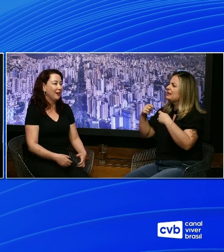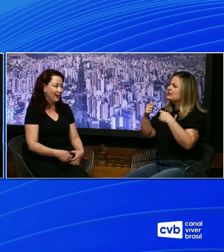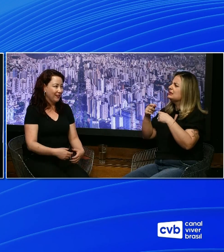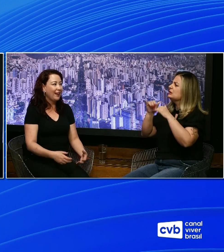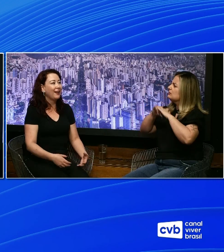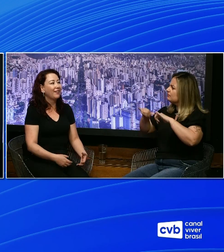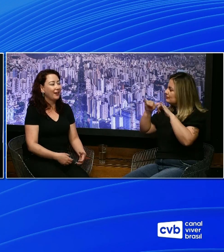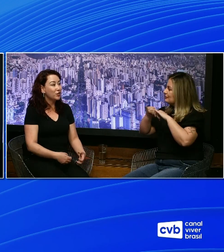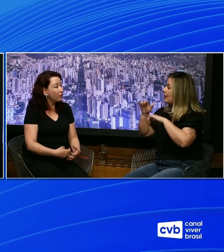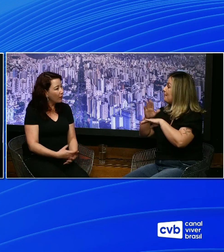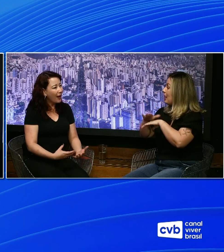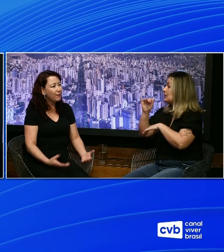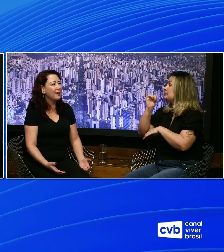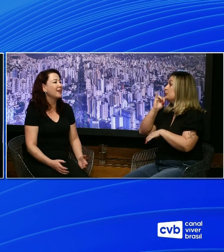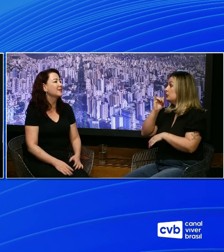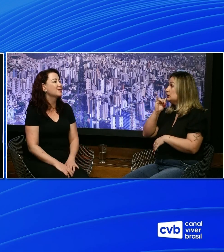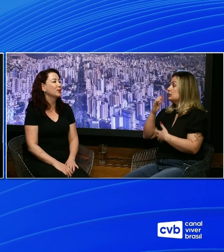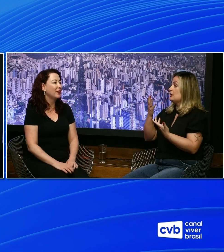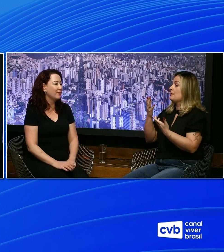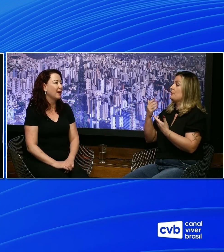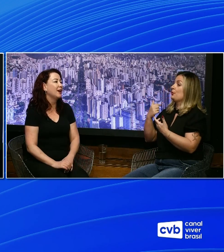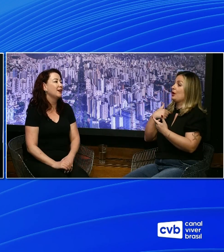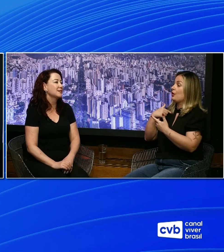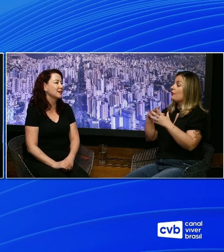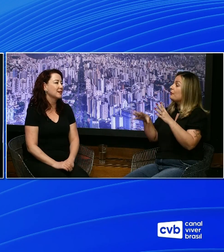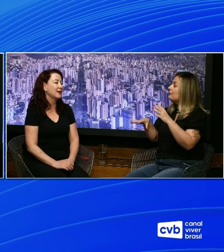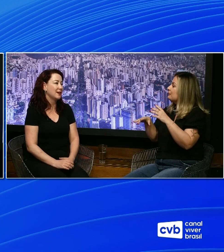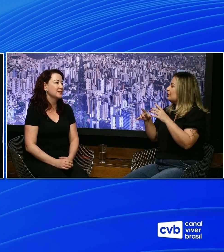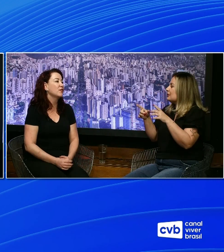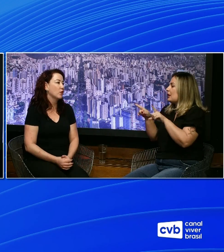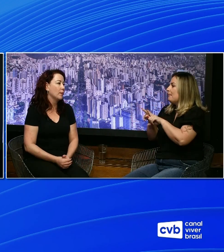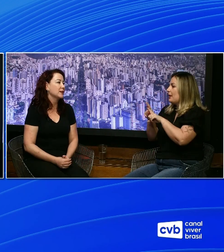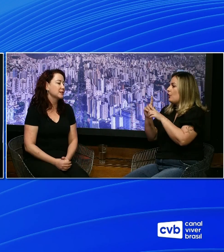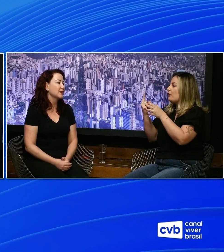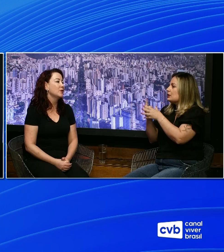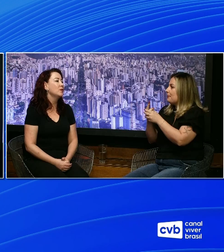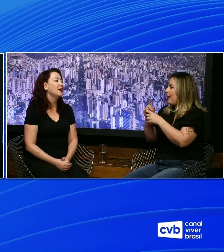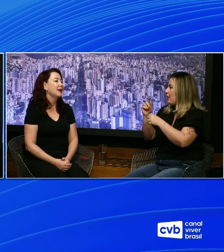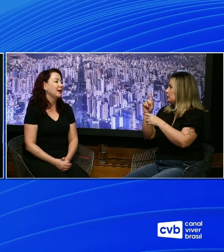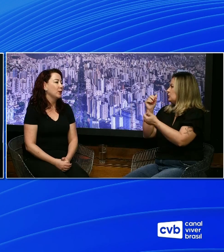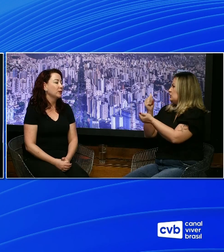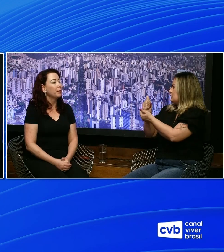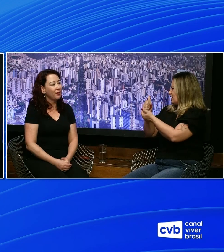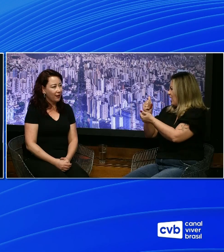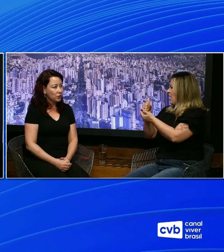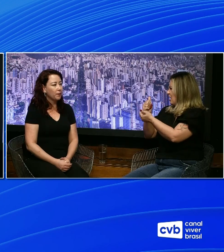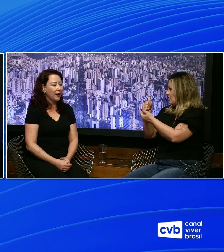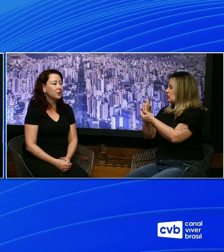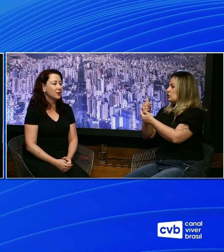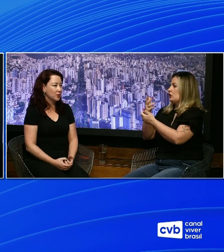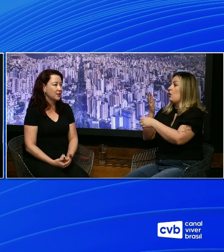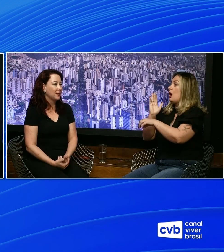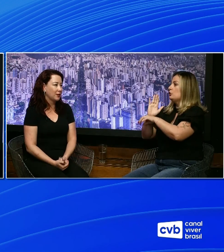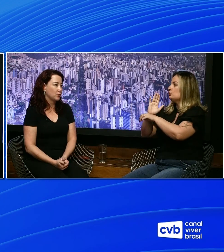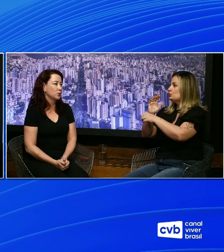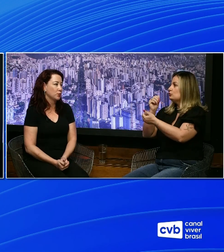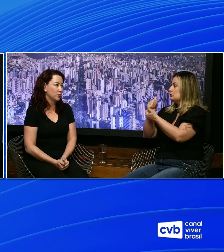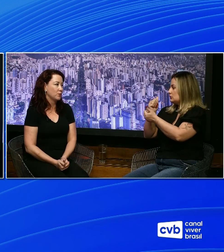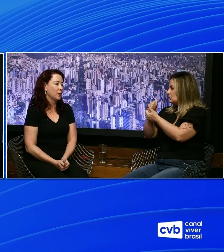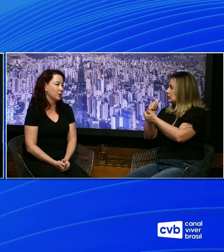divulgar mesmo, levar essa informação. Eu também faço parte da Sociedade dos Surdos de Belo